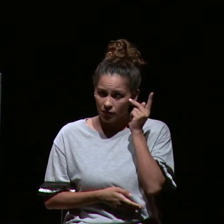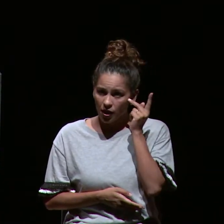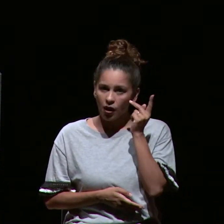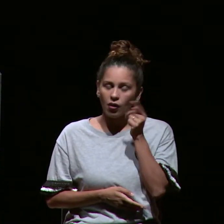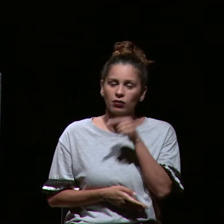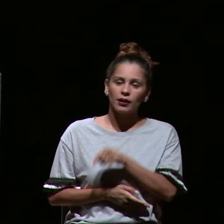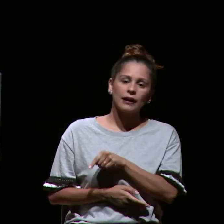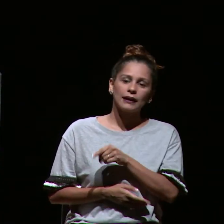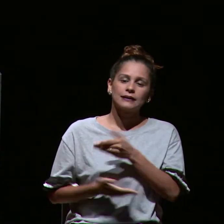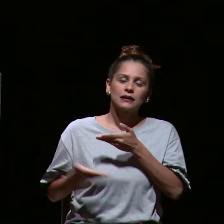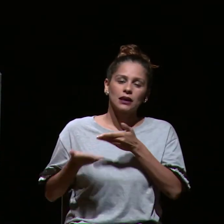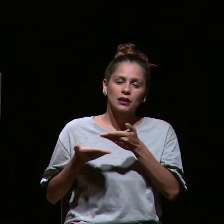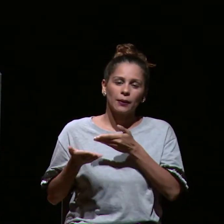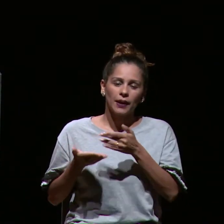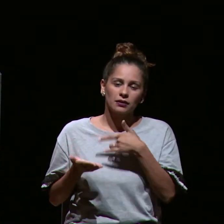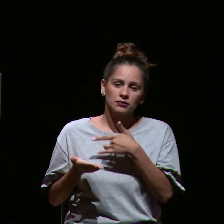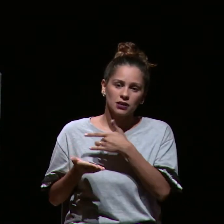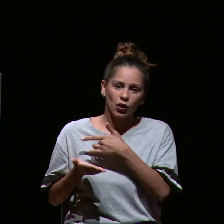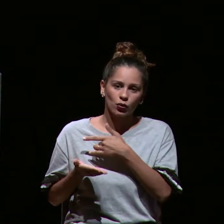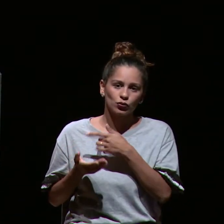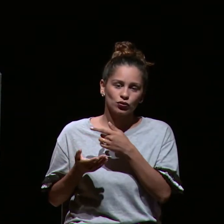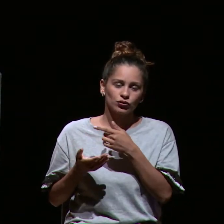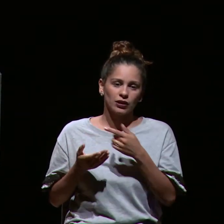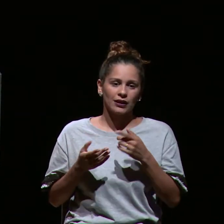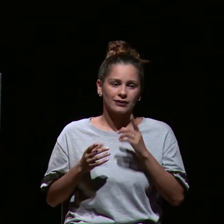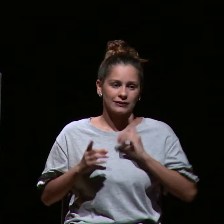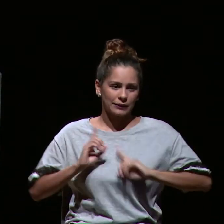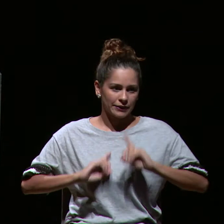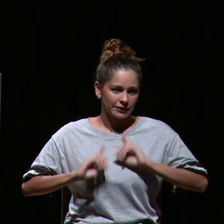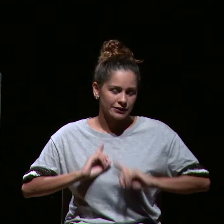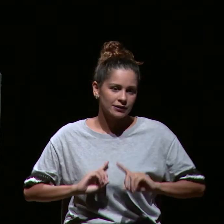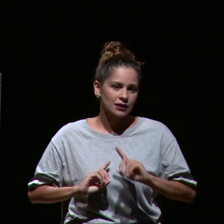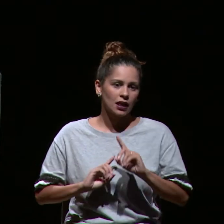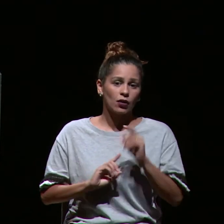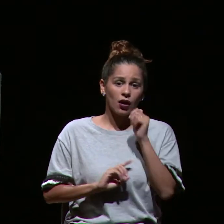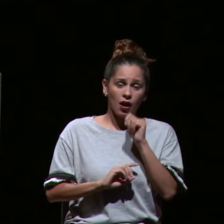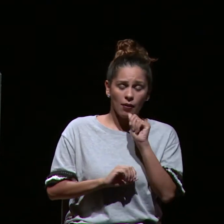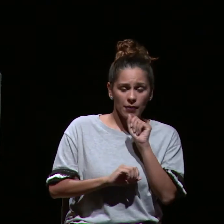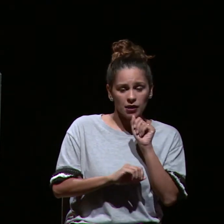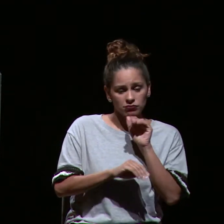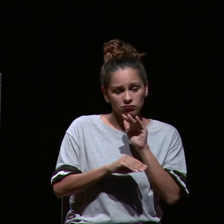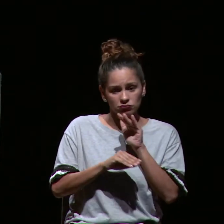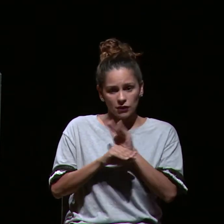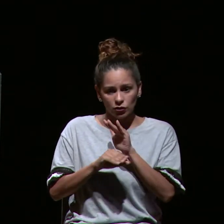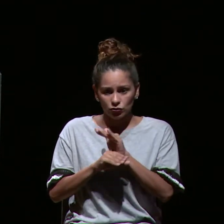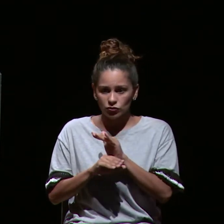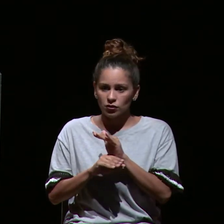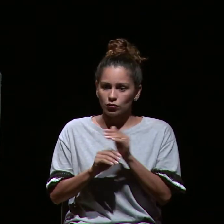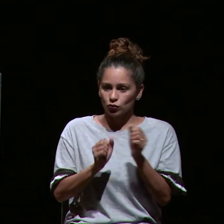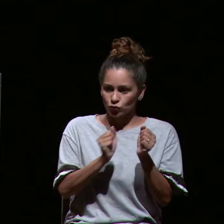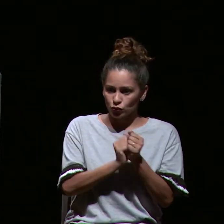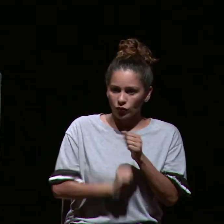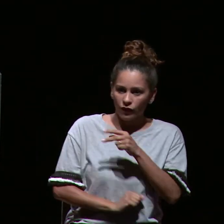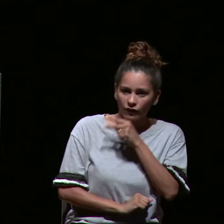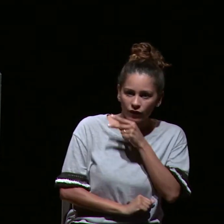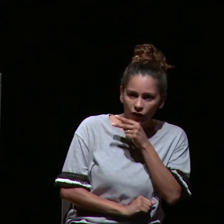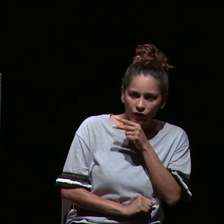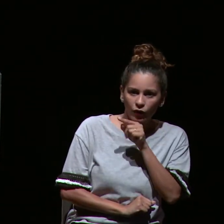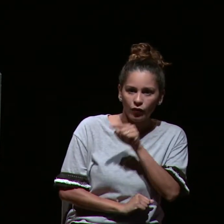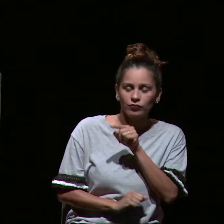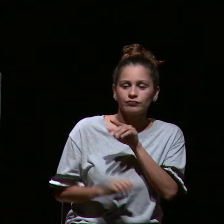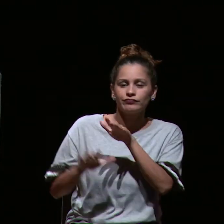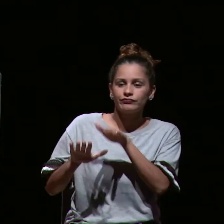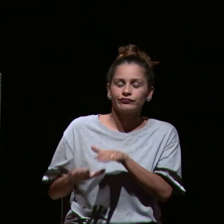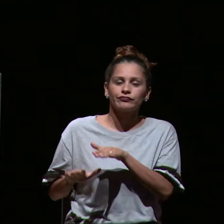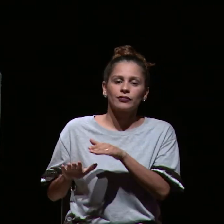anos e logo depois descobriu um tumor no pescoço que fez sua mãe, sua responsável ao lado do avô, a manter residência em Itapevi,